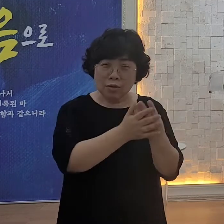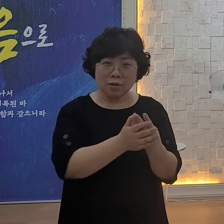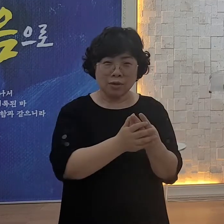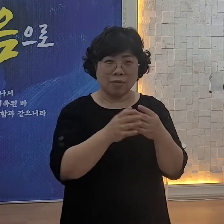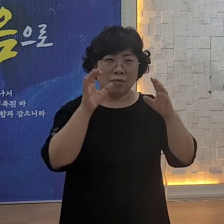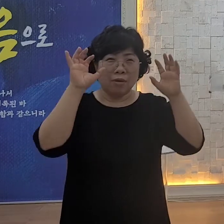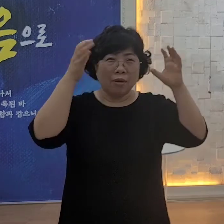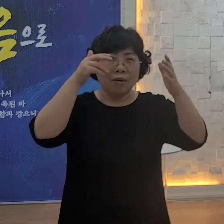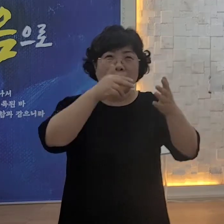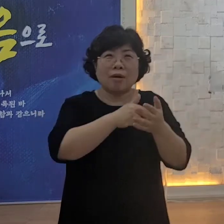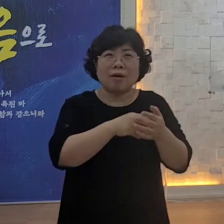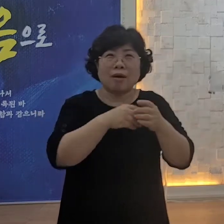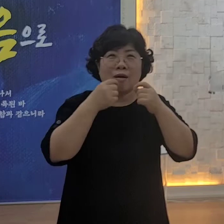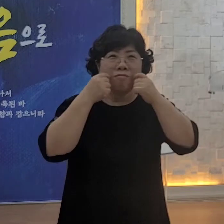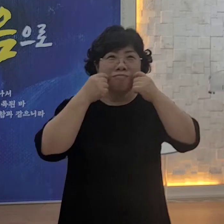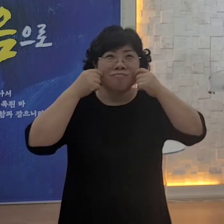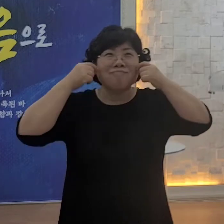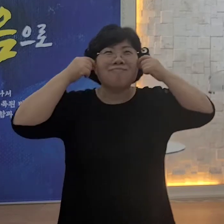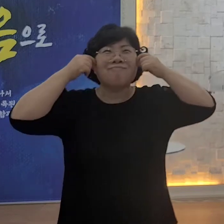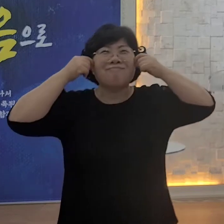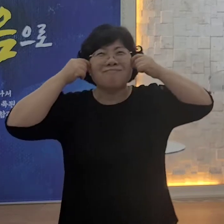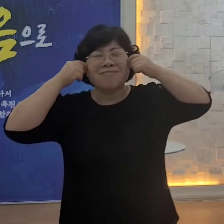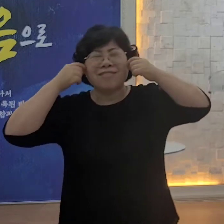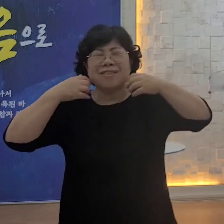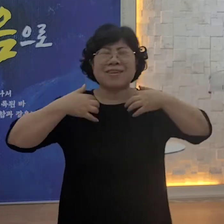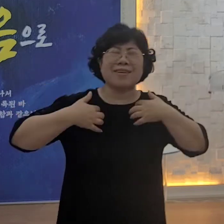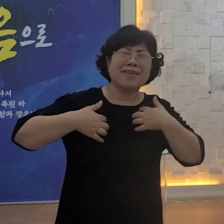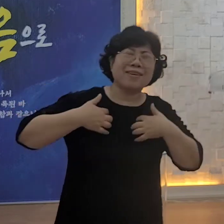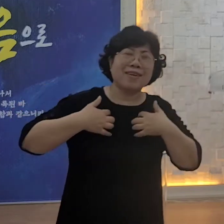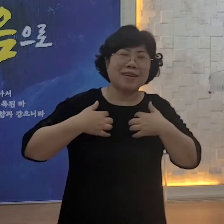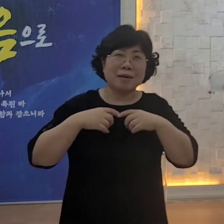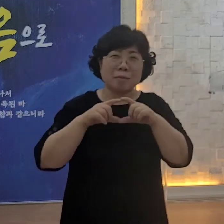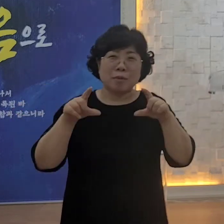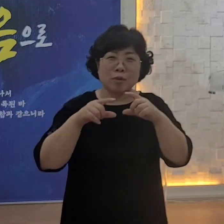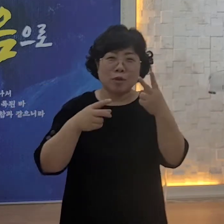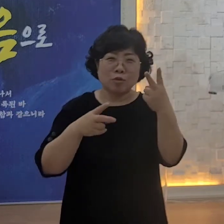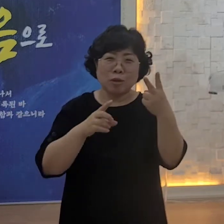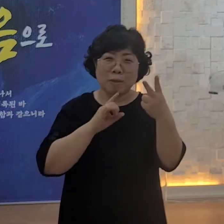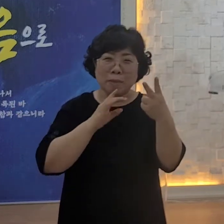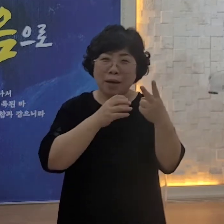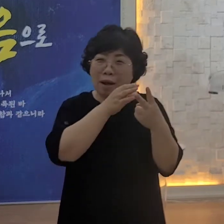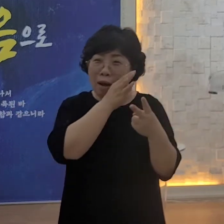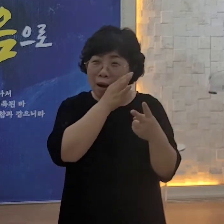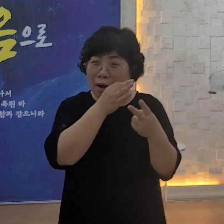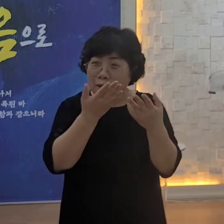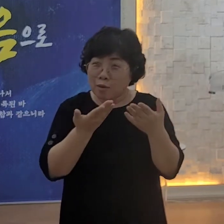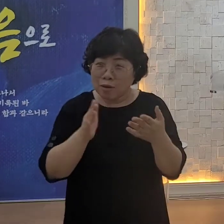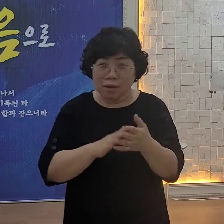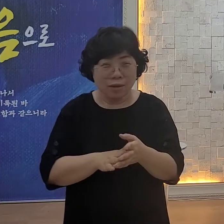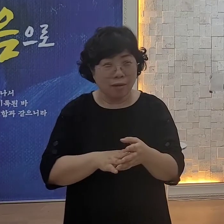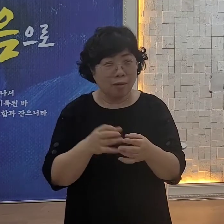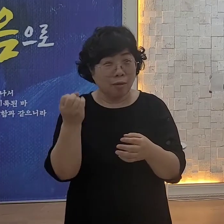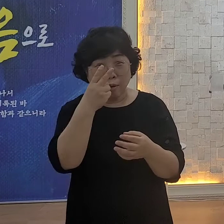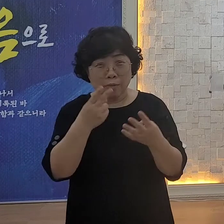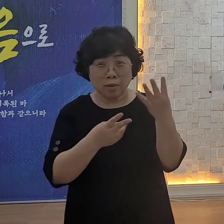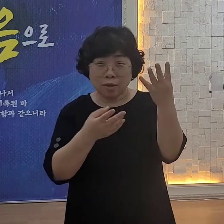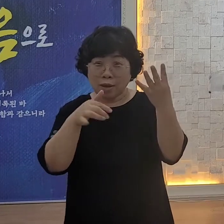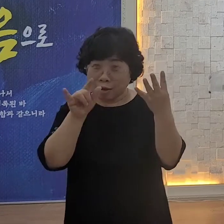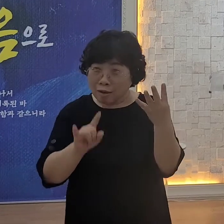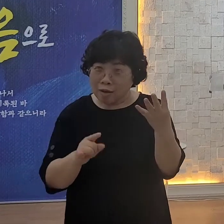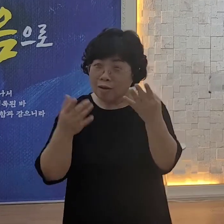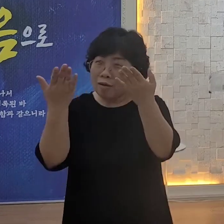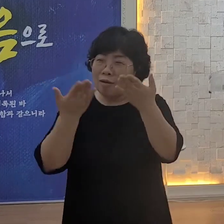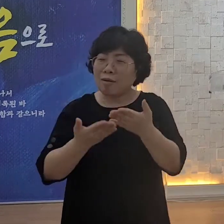애가 입이 막 귀에 걸렸어. 평소에 달라면 2개밖에 안 주던 엄마가 사탕을 4개를 준 거예요.